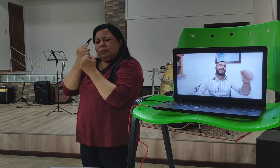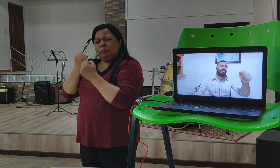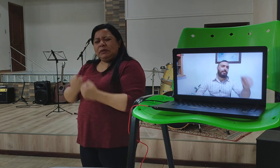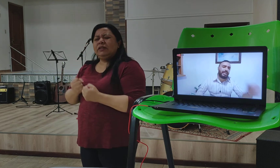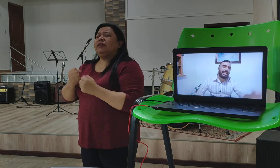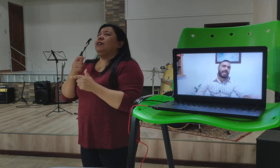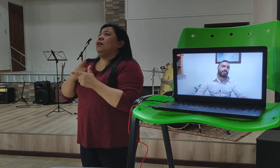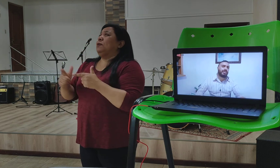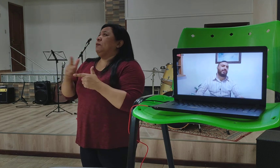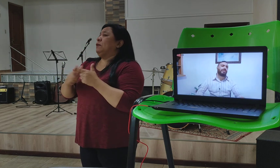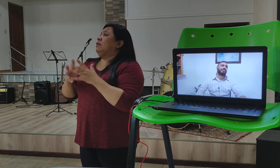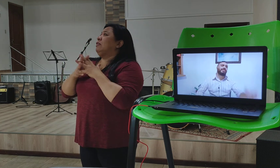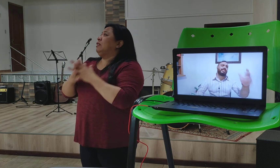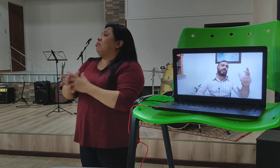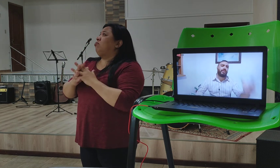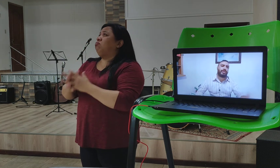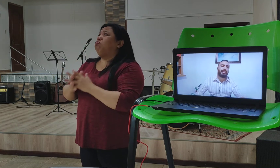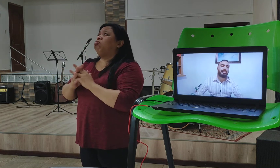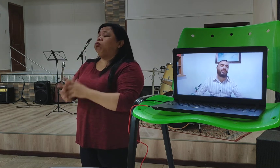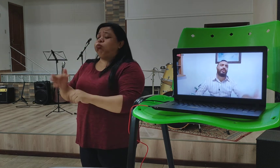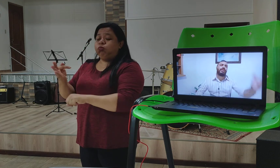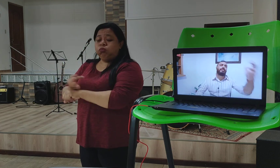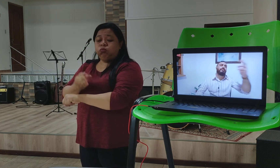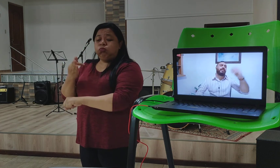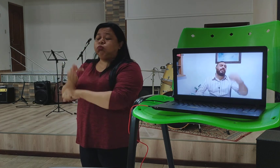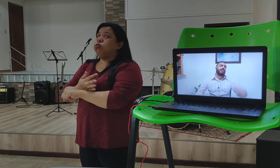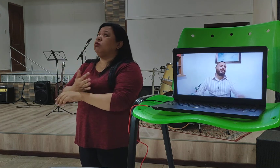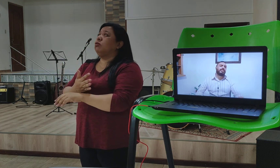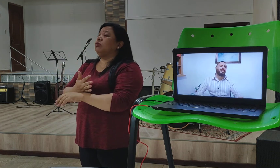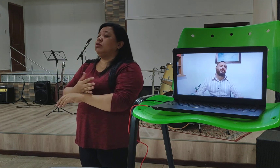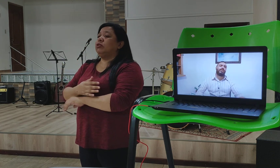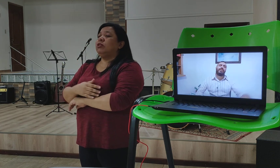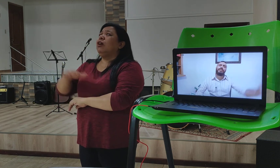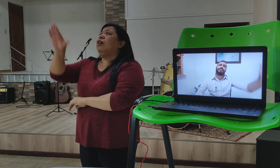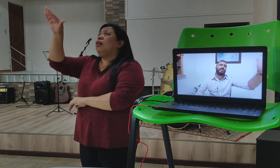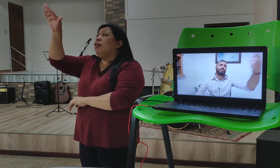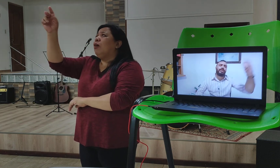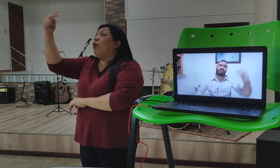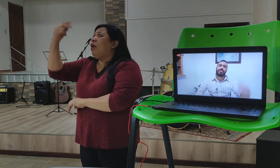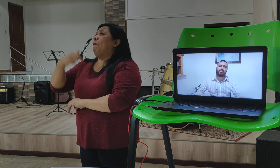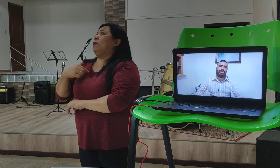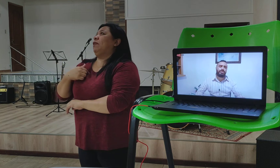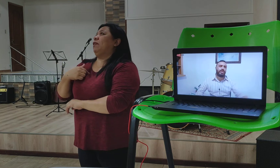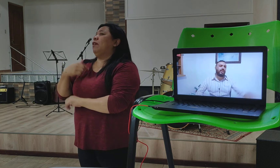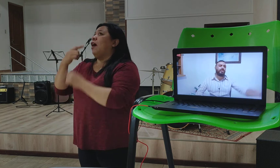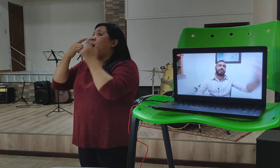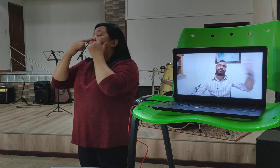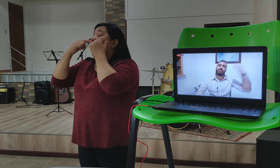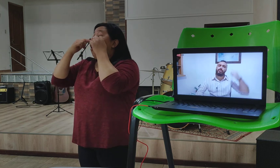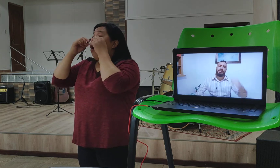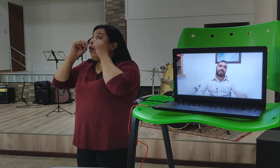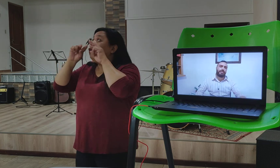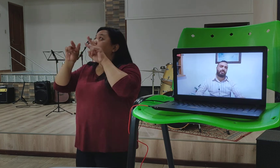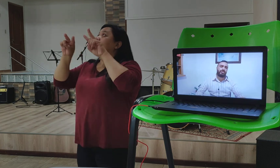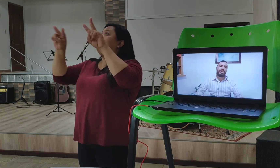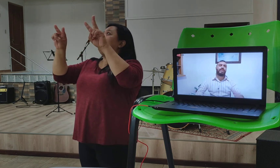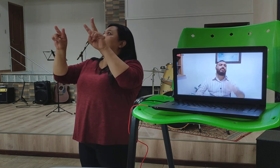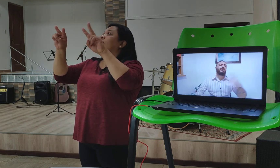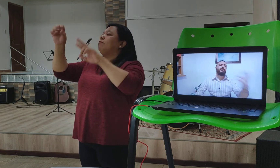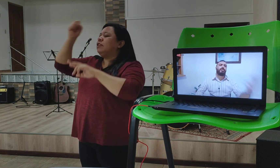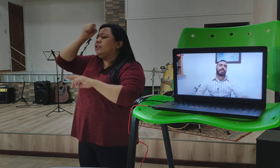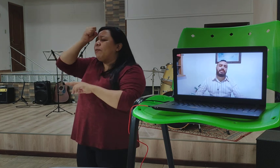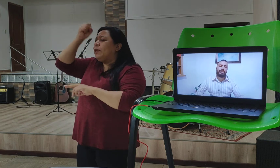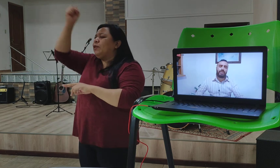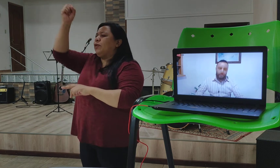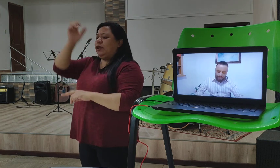Senhor, está complicado. Senhor, eu não sei se eu vou aguentar. Senhor, olha para mim. Senhor, olha, ilumina os meus olhos, ilumina os meus pensamentos,